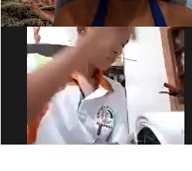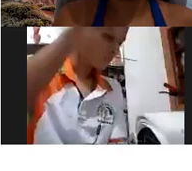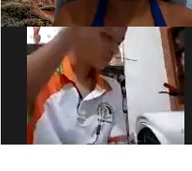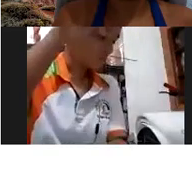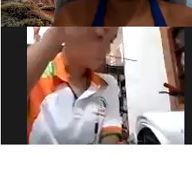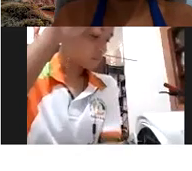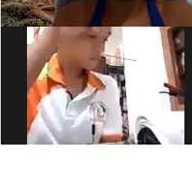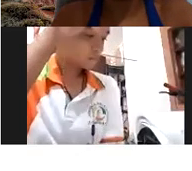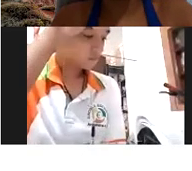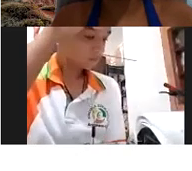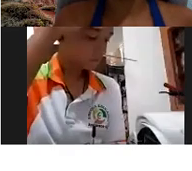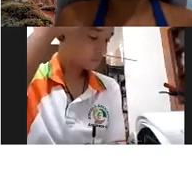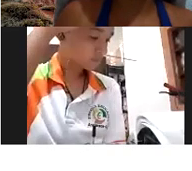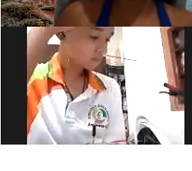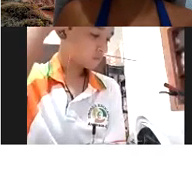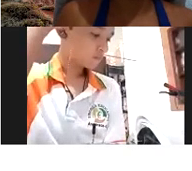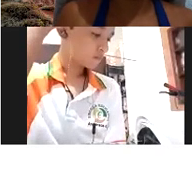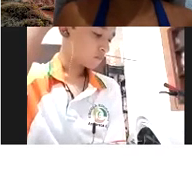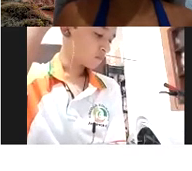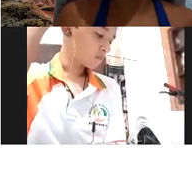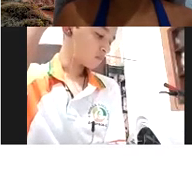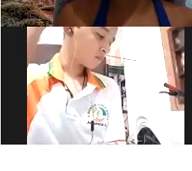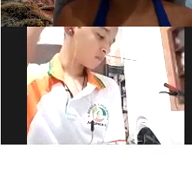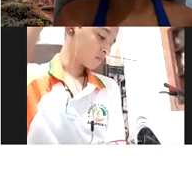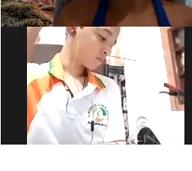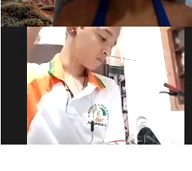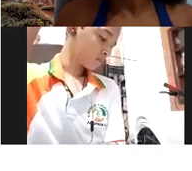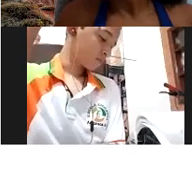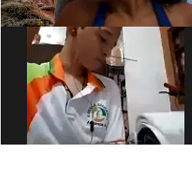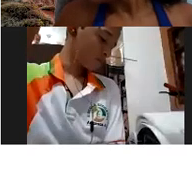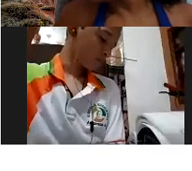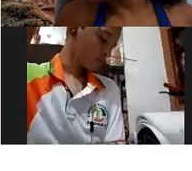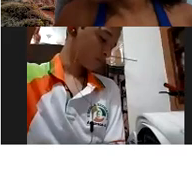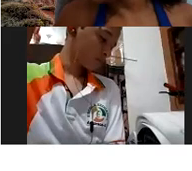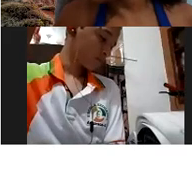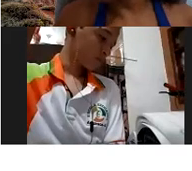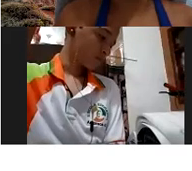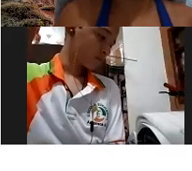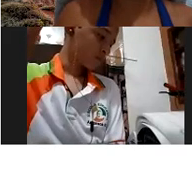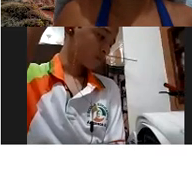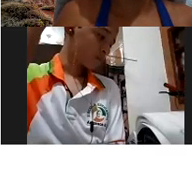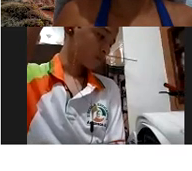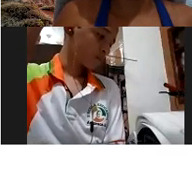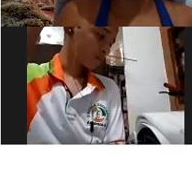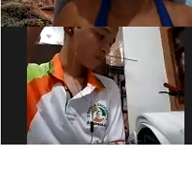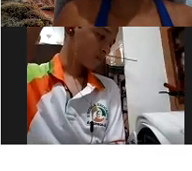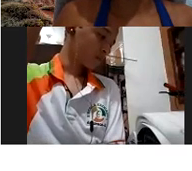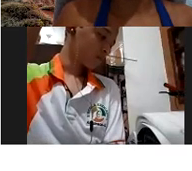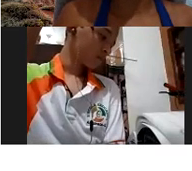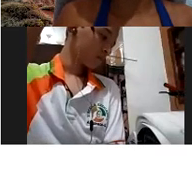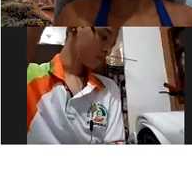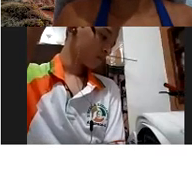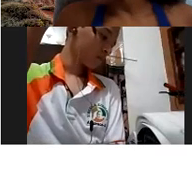HC Ah tá certo hidrogênio e cloro a gente tem isso aqui